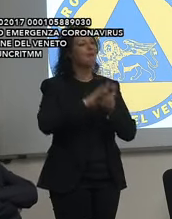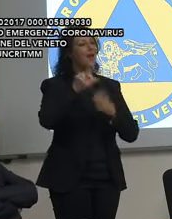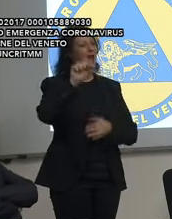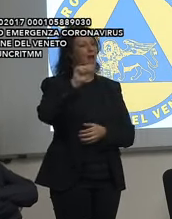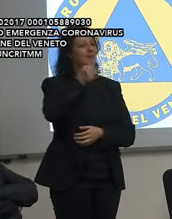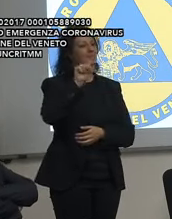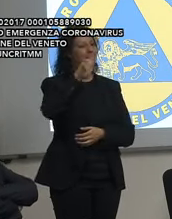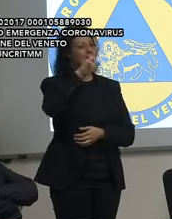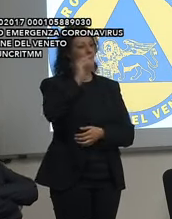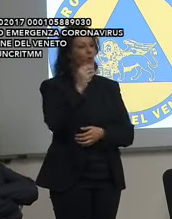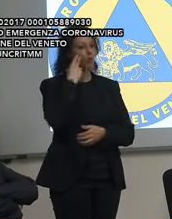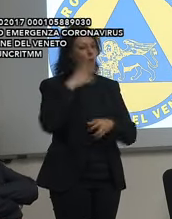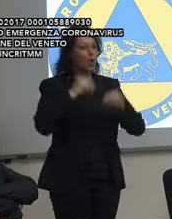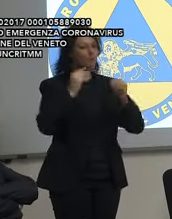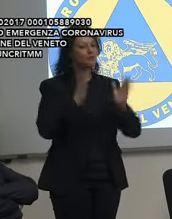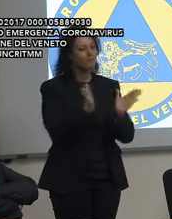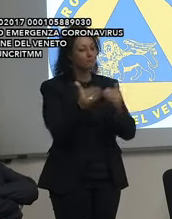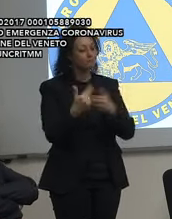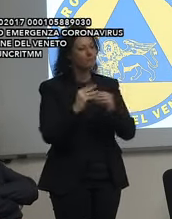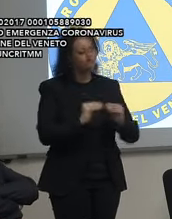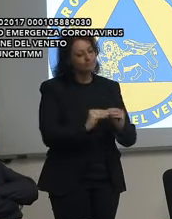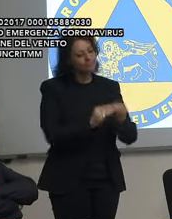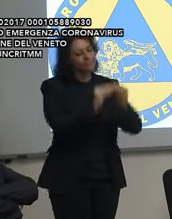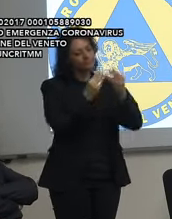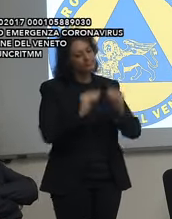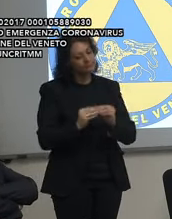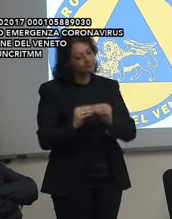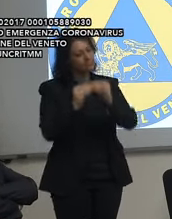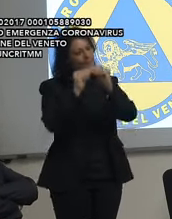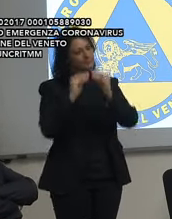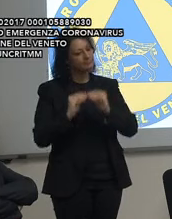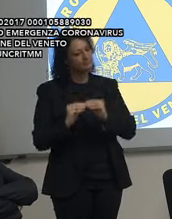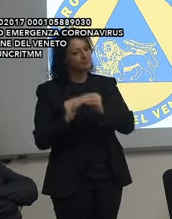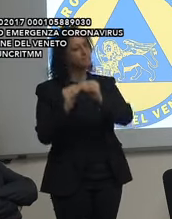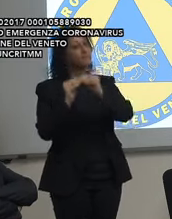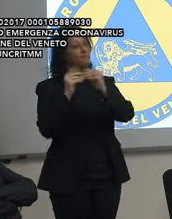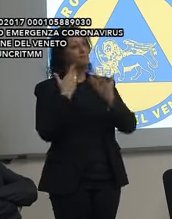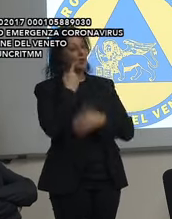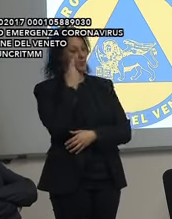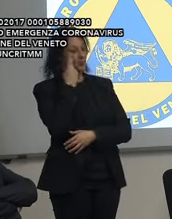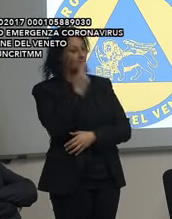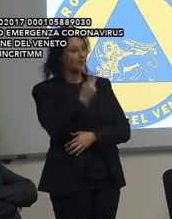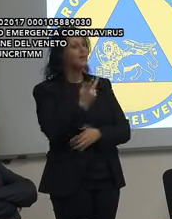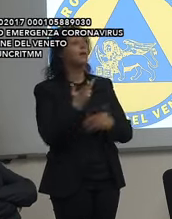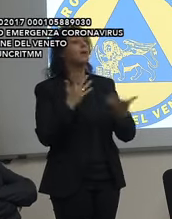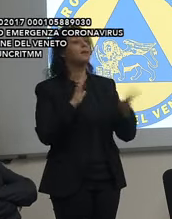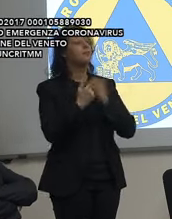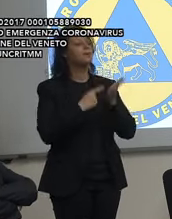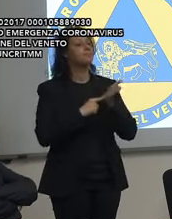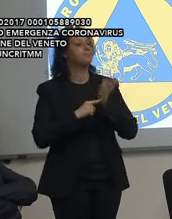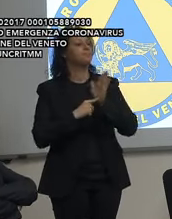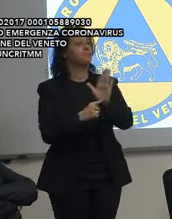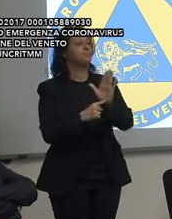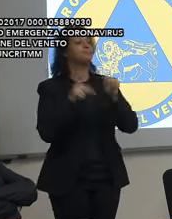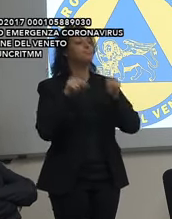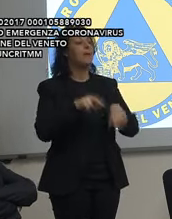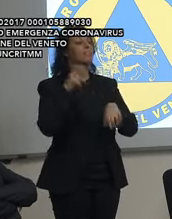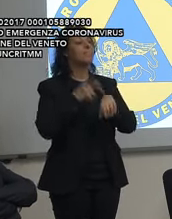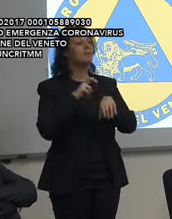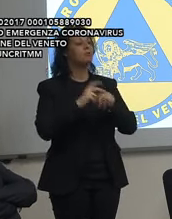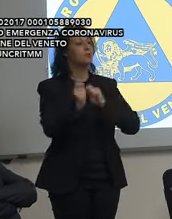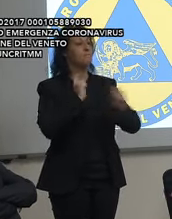che crescono e vedere e dare mostra della medicina padovana che si apre al